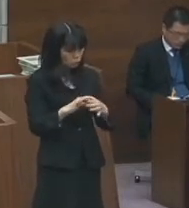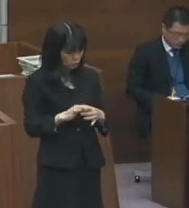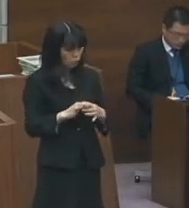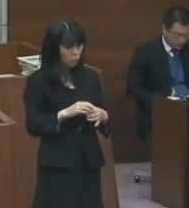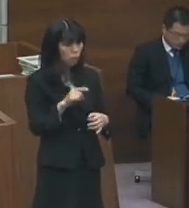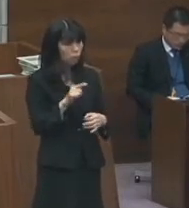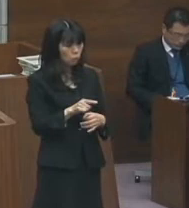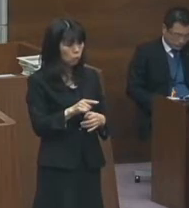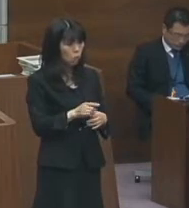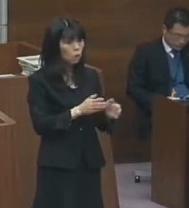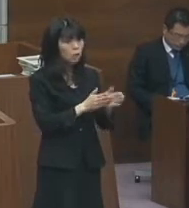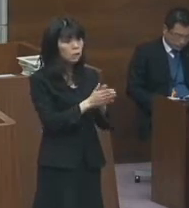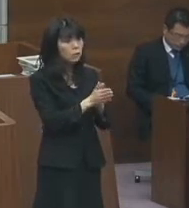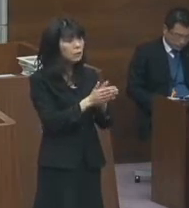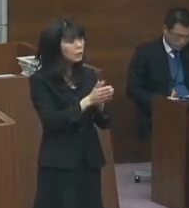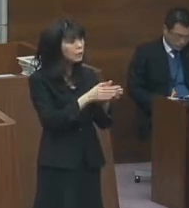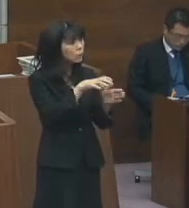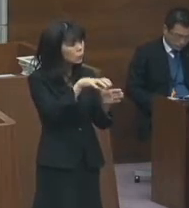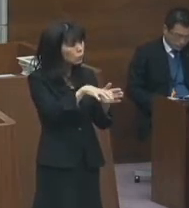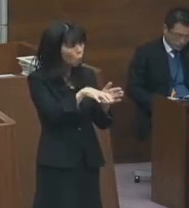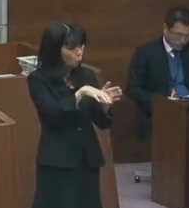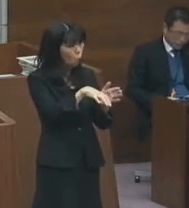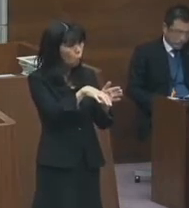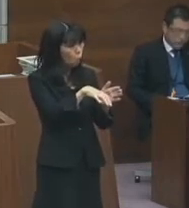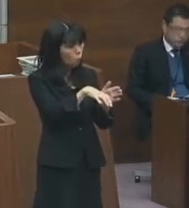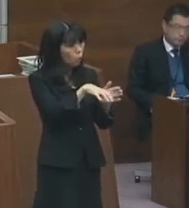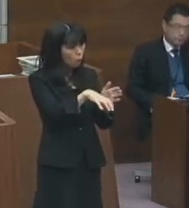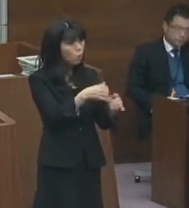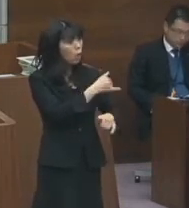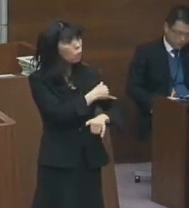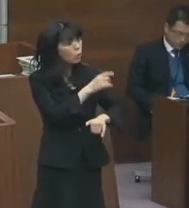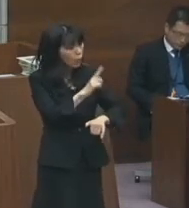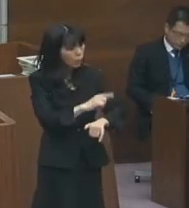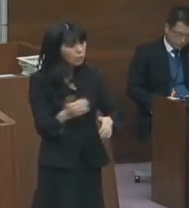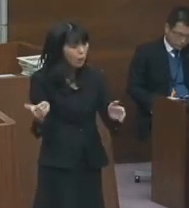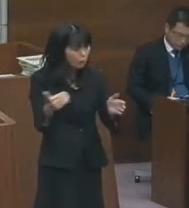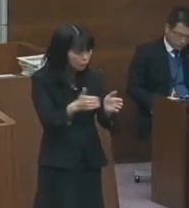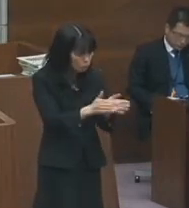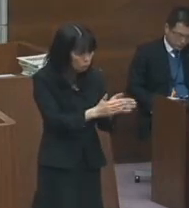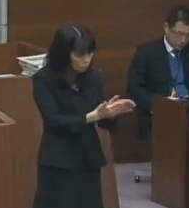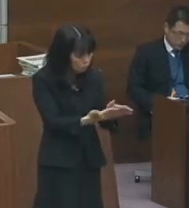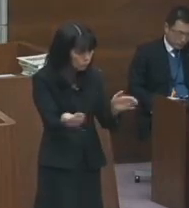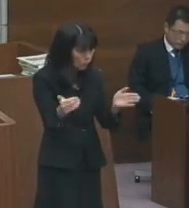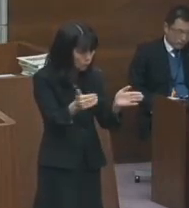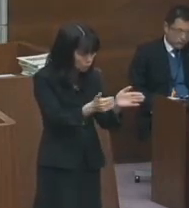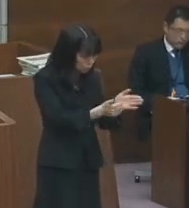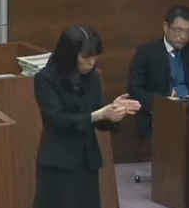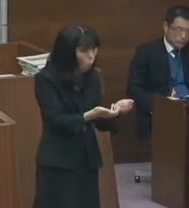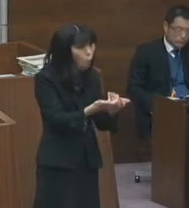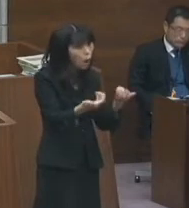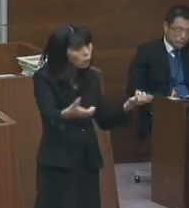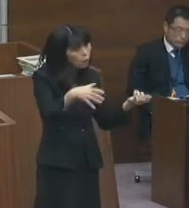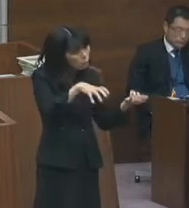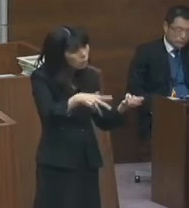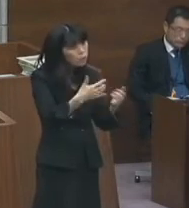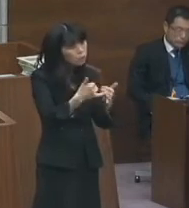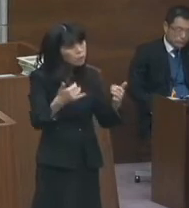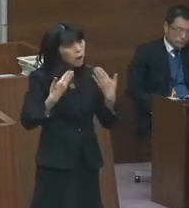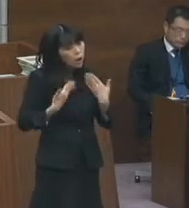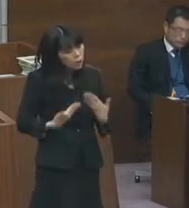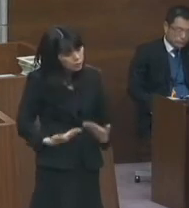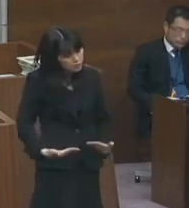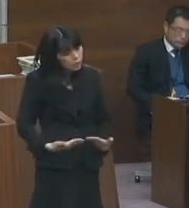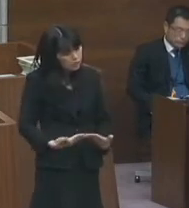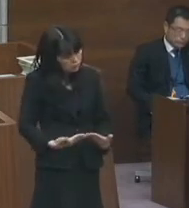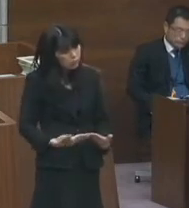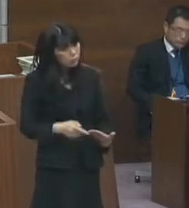裁式場の役割は、最後のお別れの場として、市民が安心して利用できるサービスを提供することであると考